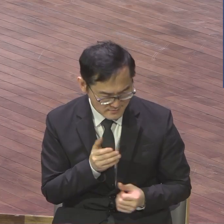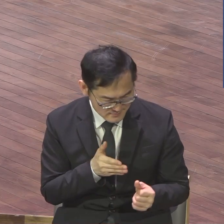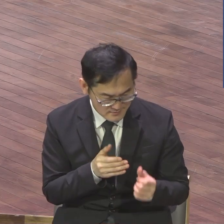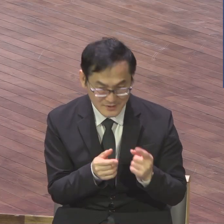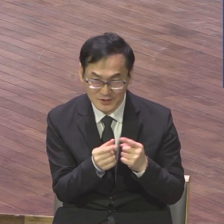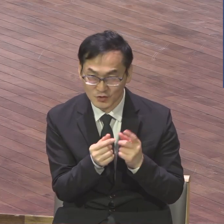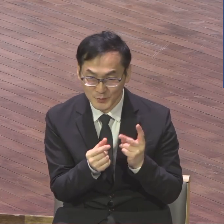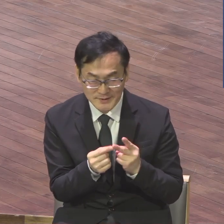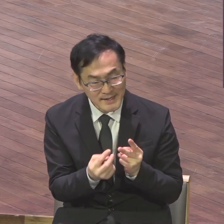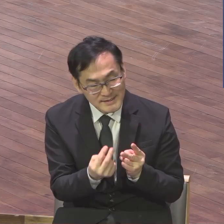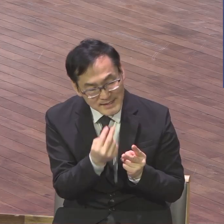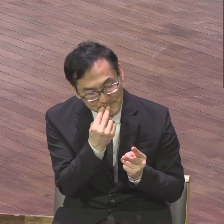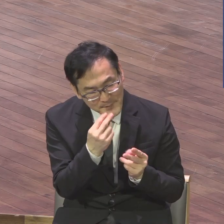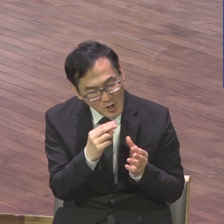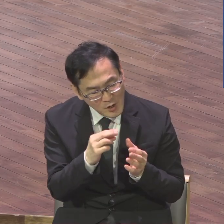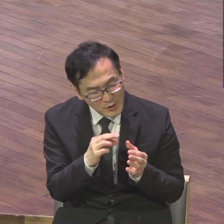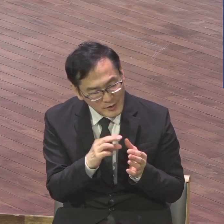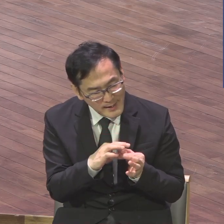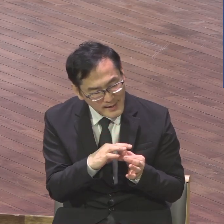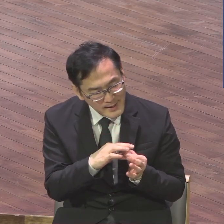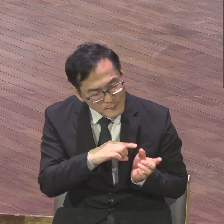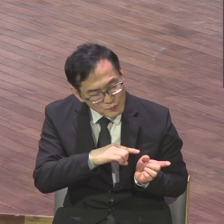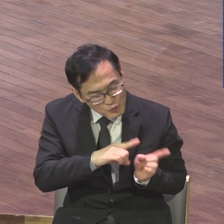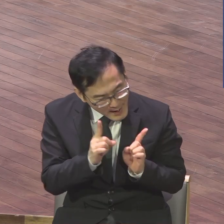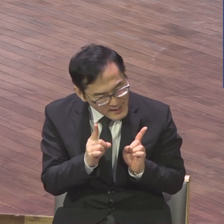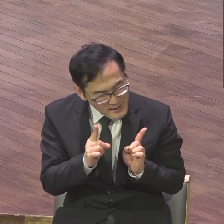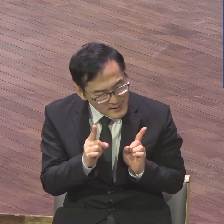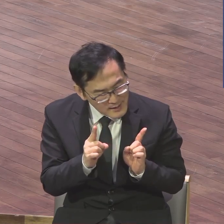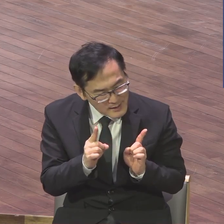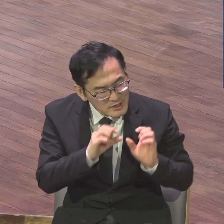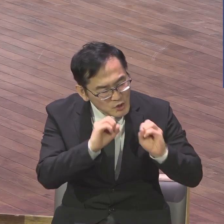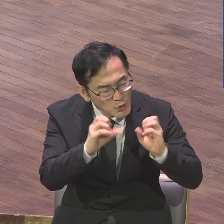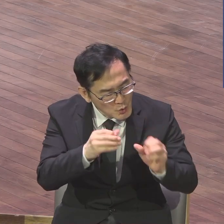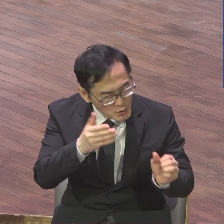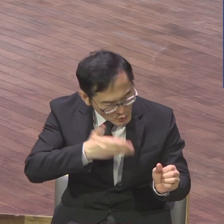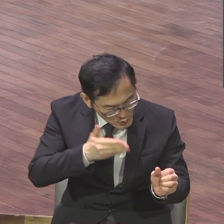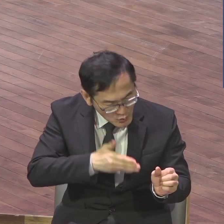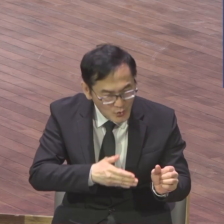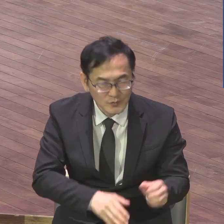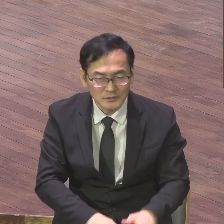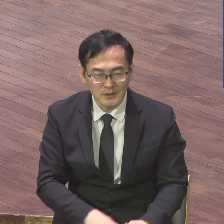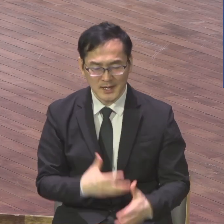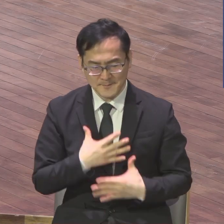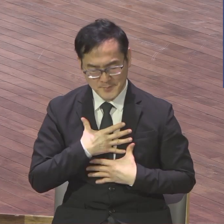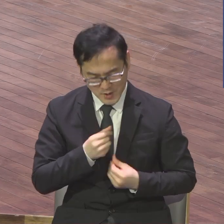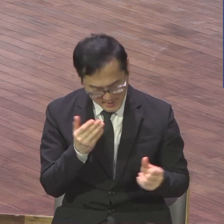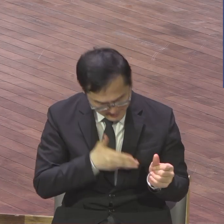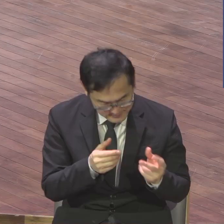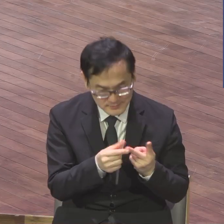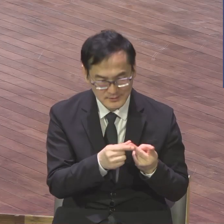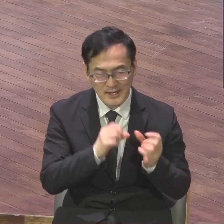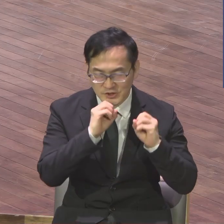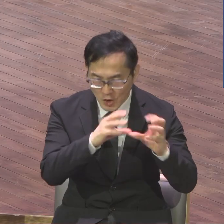하나는 생명의 부활의 전파자로 살아라. 평강 전파자.